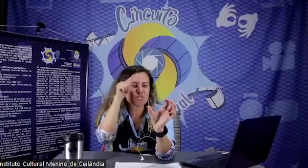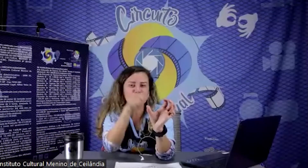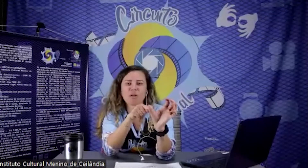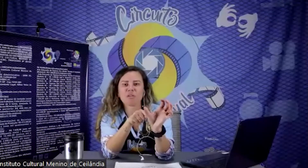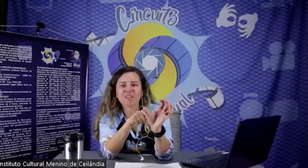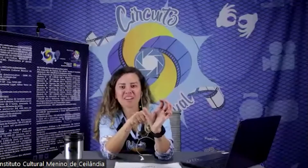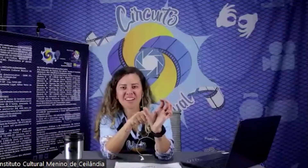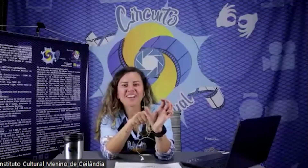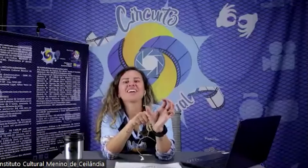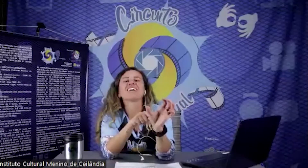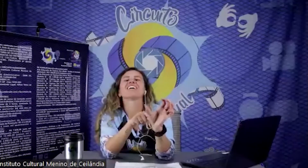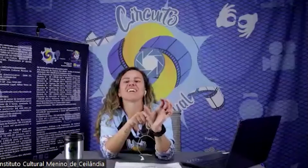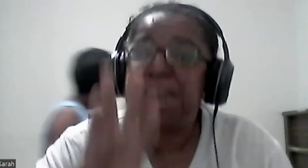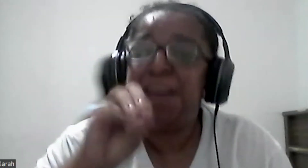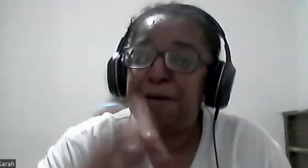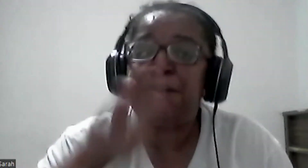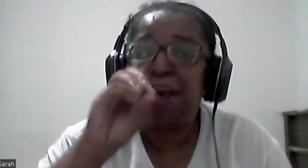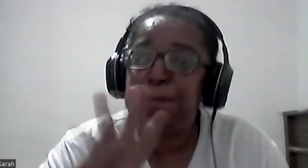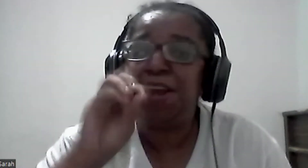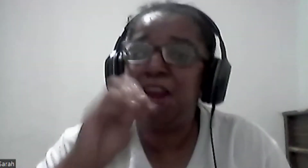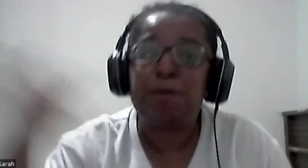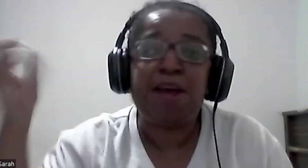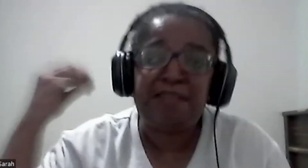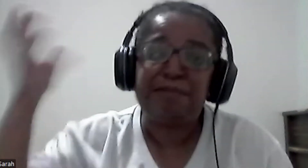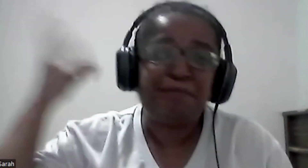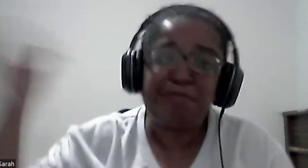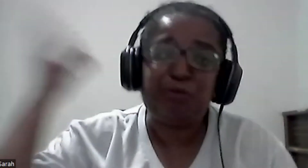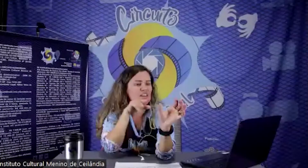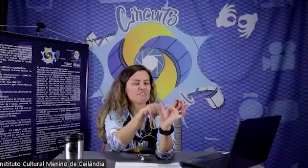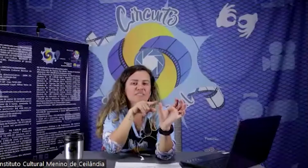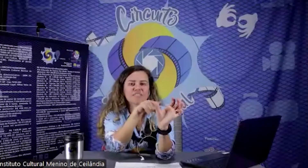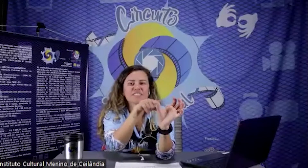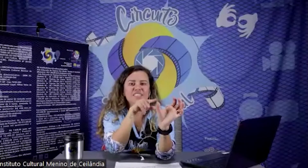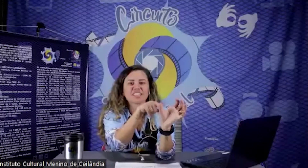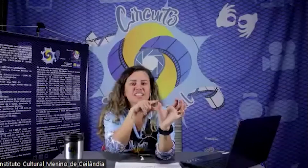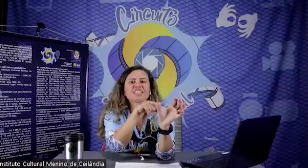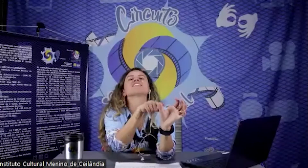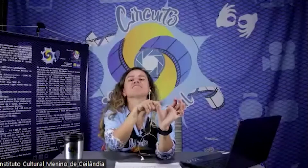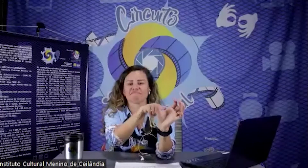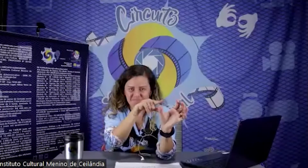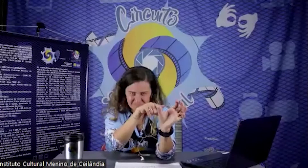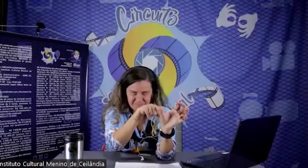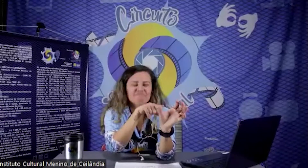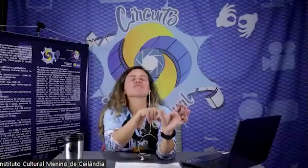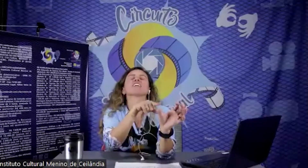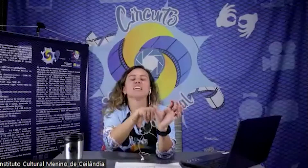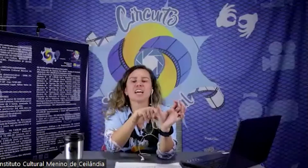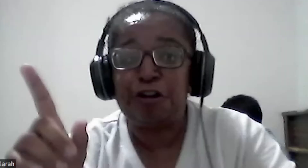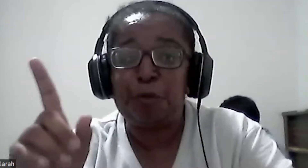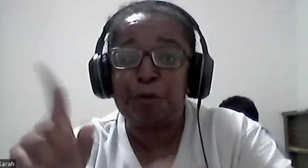visual. Repete, vai repetindo, mas Você só via. som mesmo. Tem hora que E eu a gente ainda tem